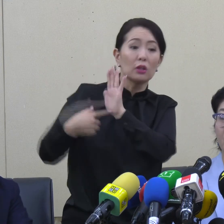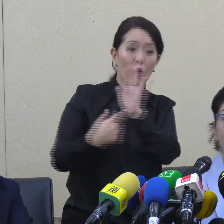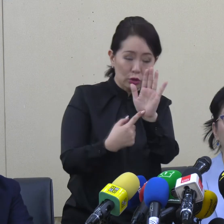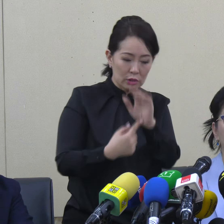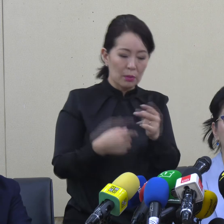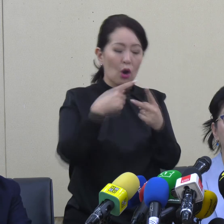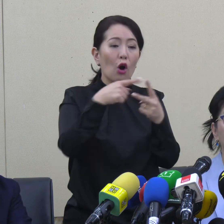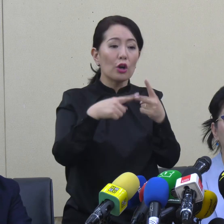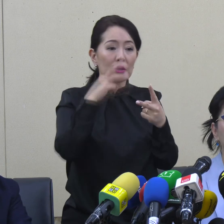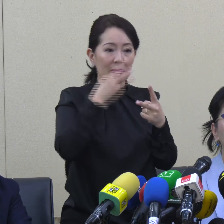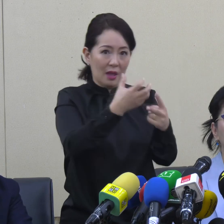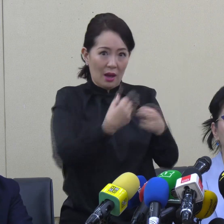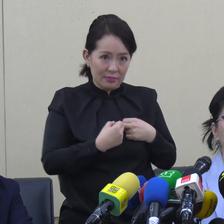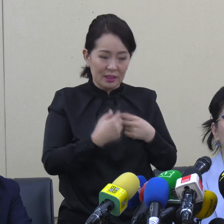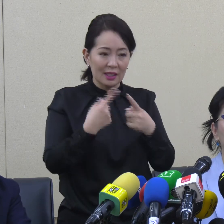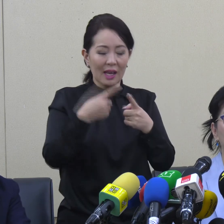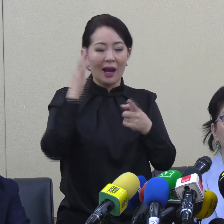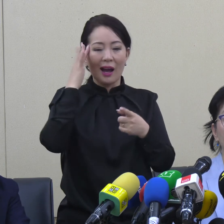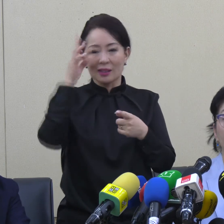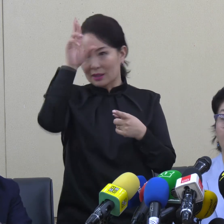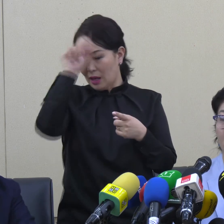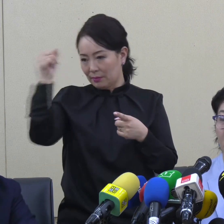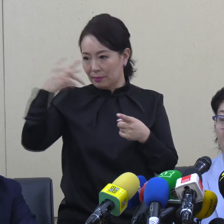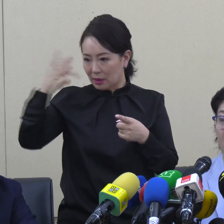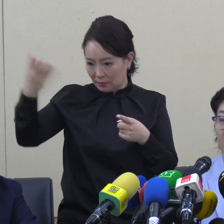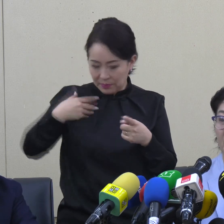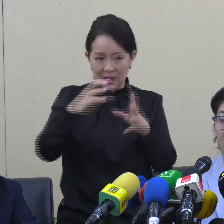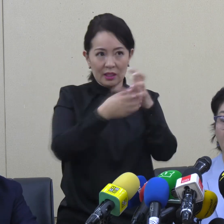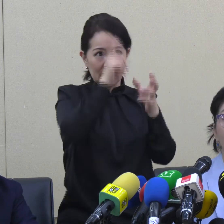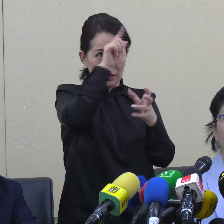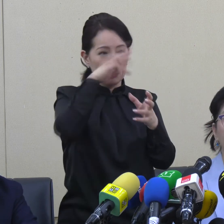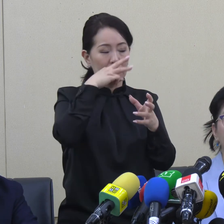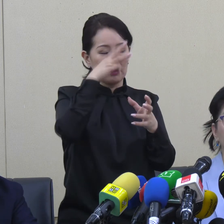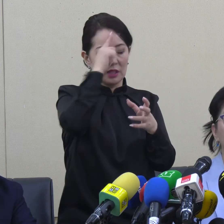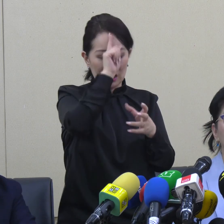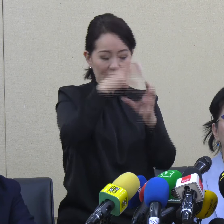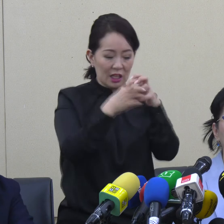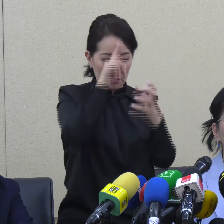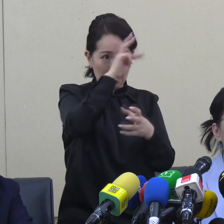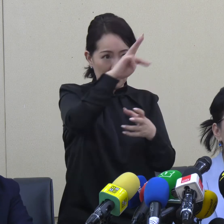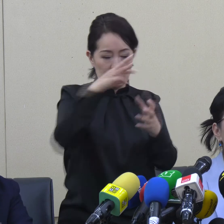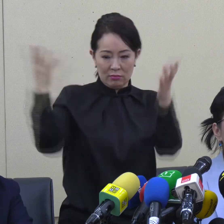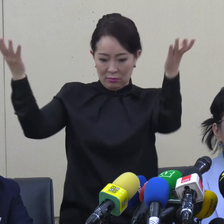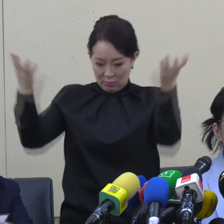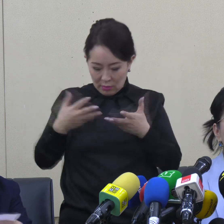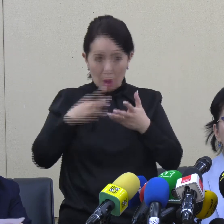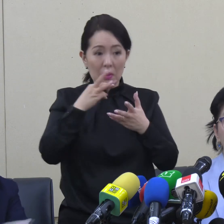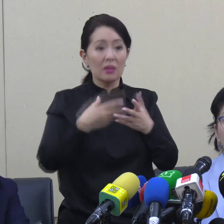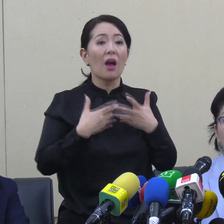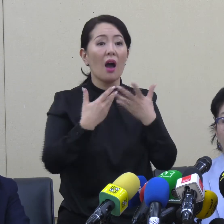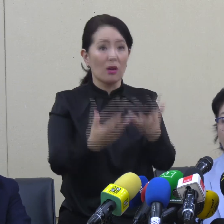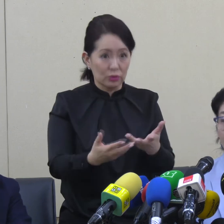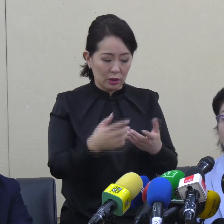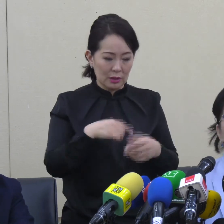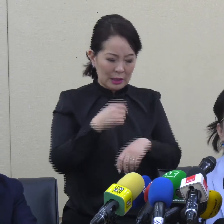хоёр мэдээллийг авч байгаа. Нэгдүгээрт нь бол гадаад хэрэг яам, хоёрдугаарт нь Дэлхийн эрүүл мэндийн байгууллагын мэдээлэл. А тэгэхээр бол энэ мэдээлэл маань бол цаг,